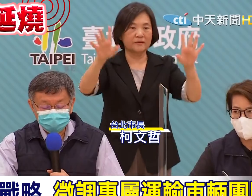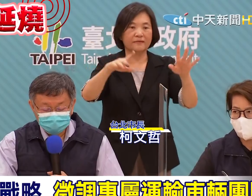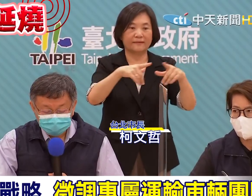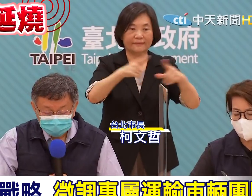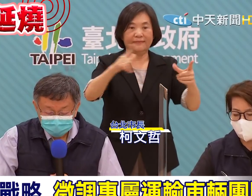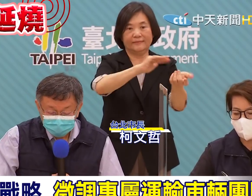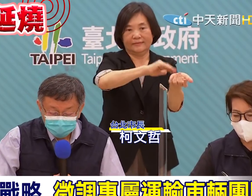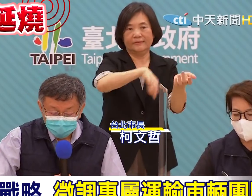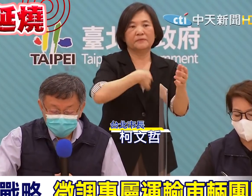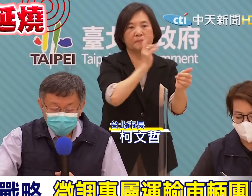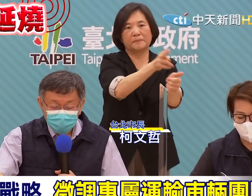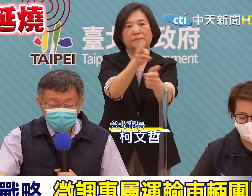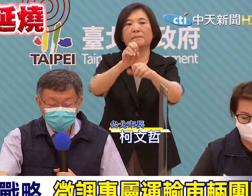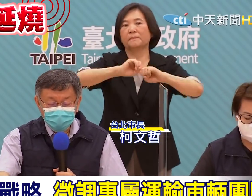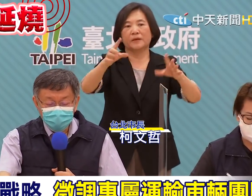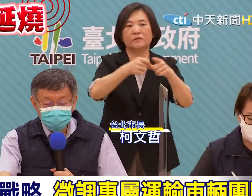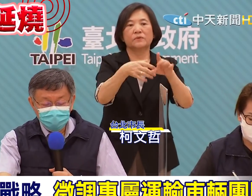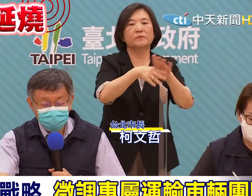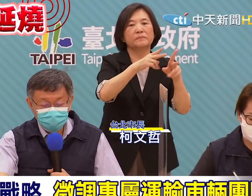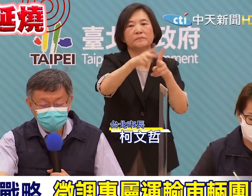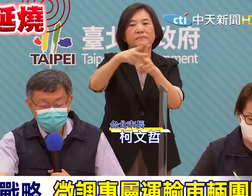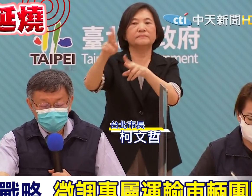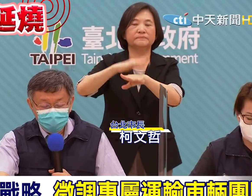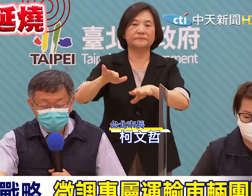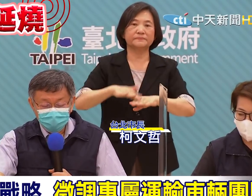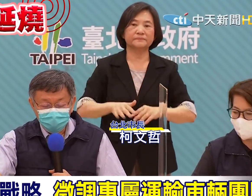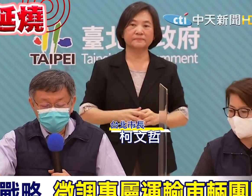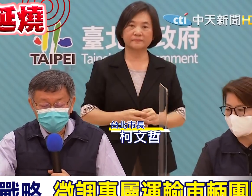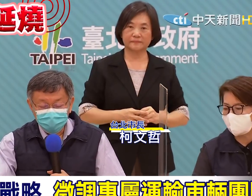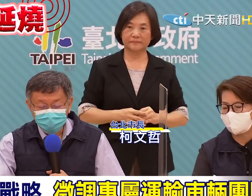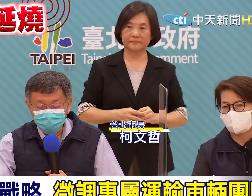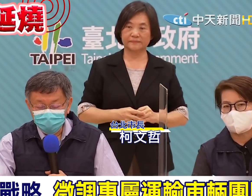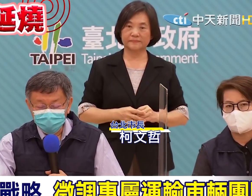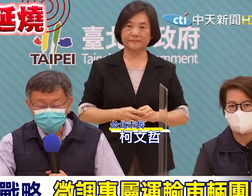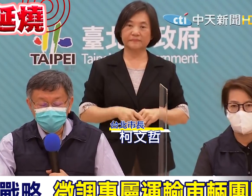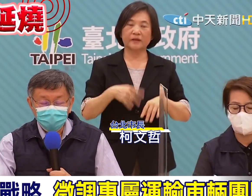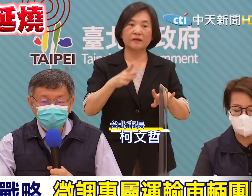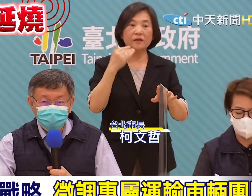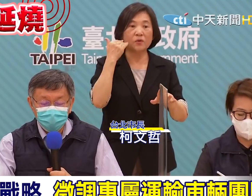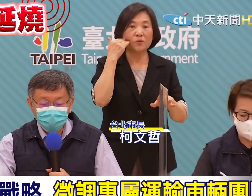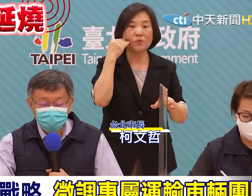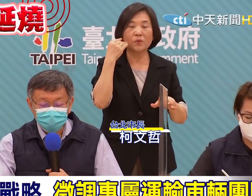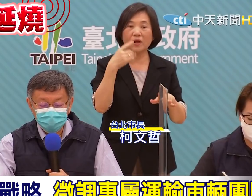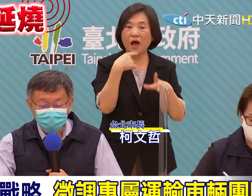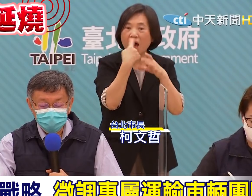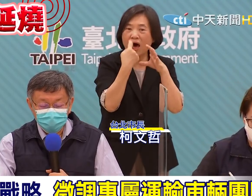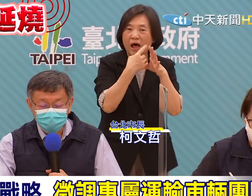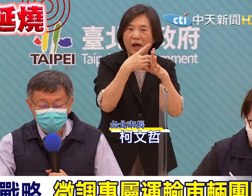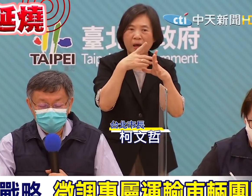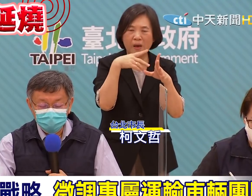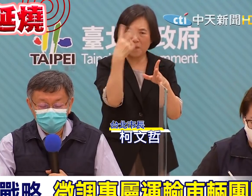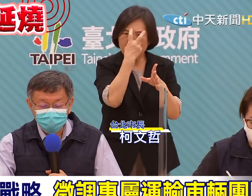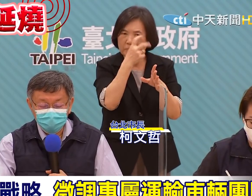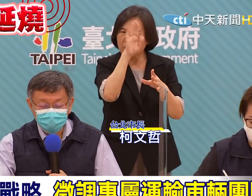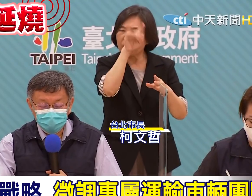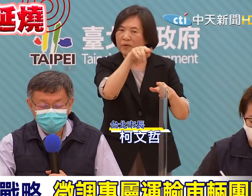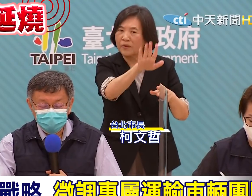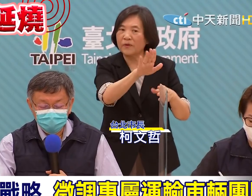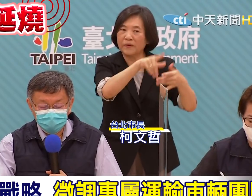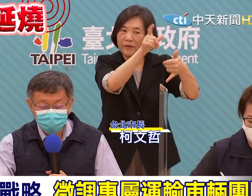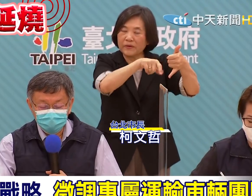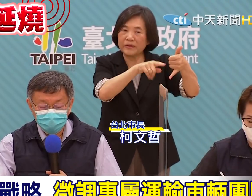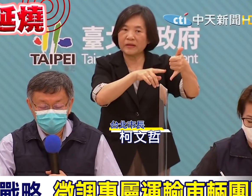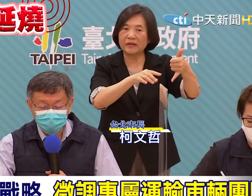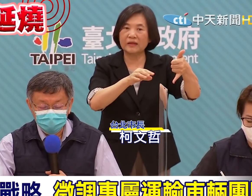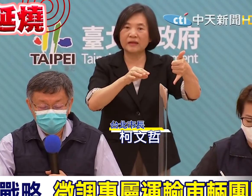院。那么，对于这些确诊快筛阳性的病人，你知道，不管是快筛阳性